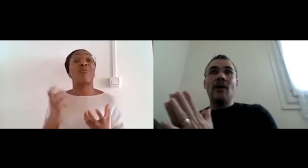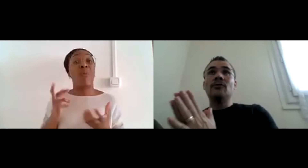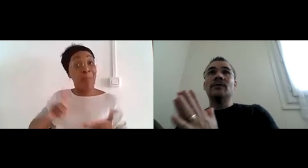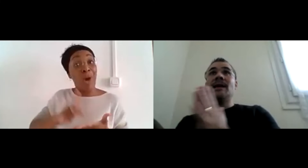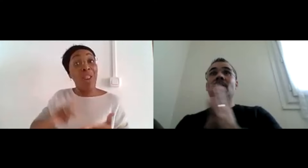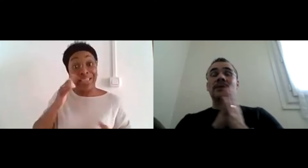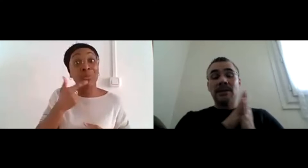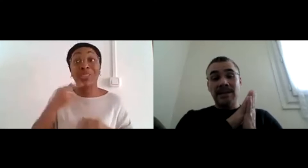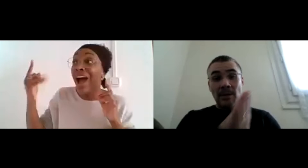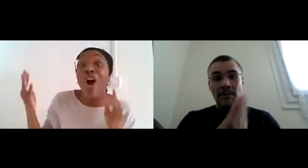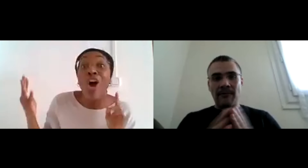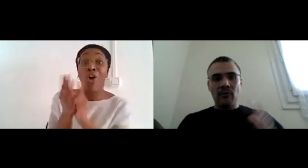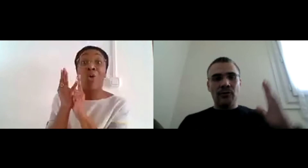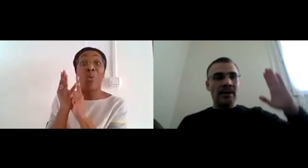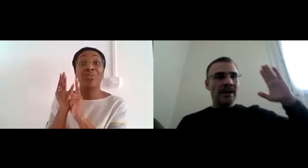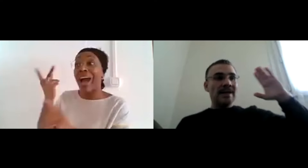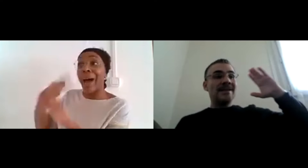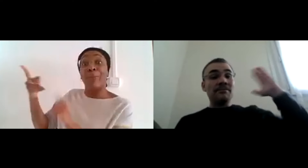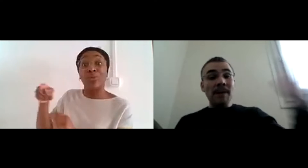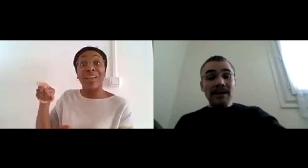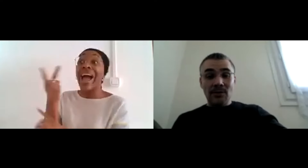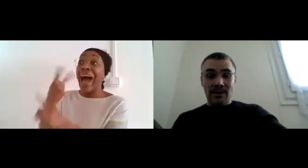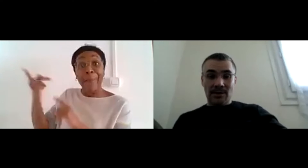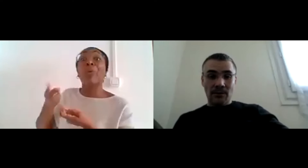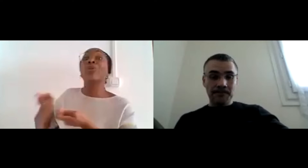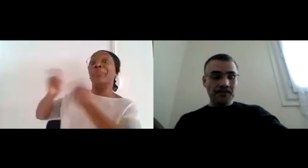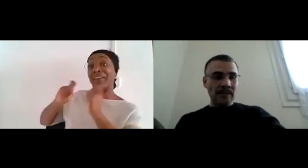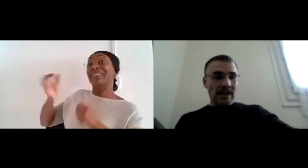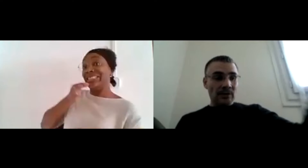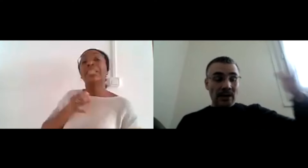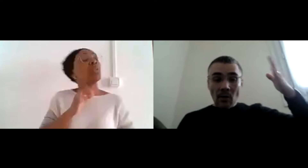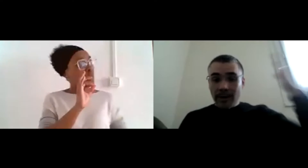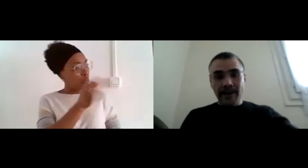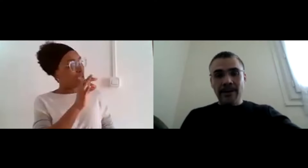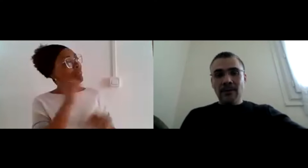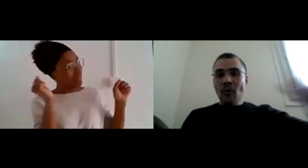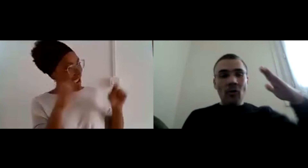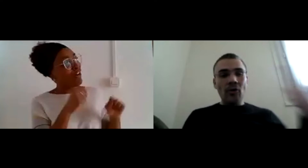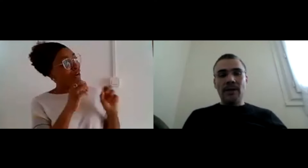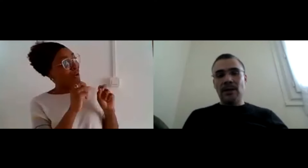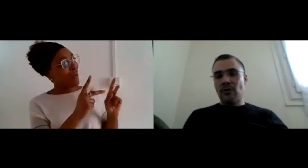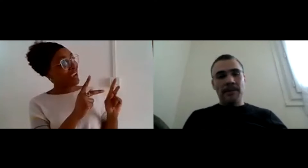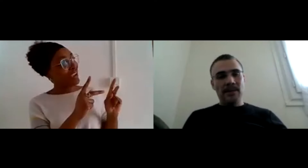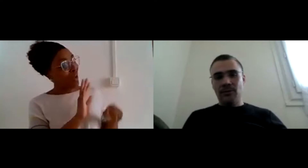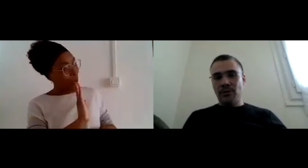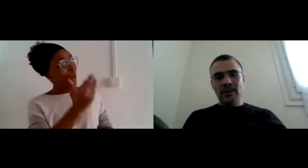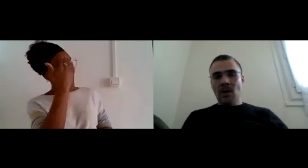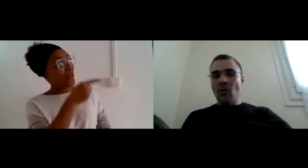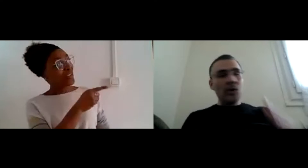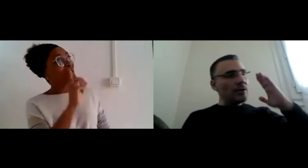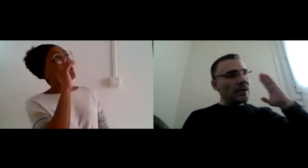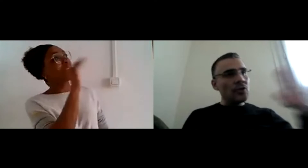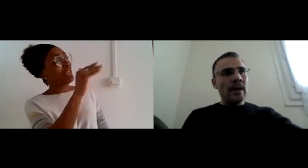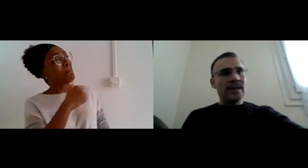aller les rencontrer, et quand ces hommes-là vont lui donner cette main d'association, et de dire, ok, nous on reconnaît que tu es appelé de Dieu,